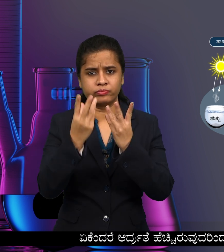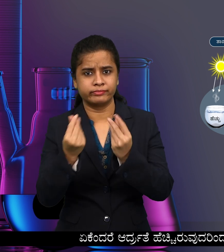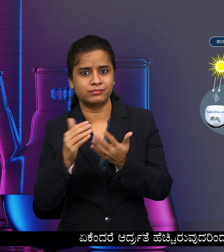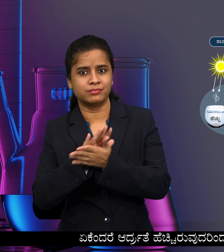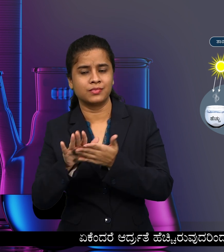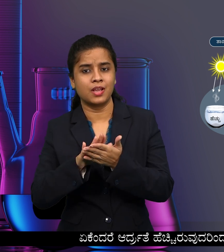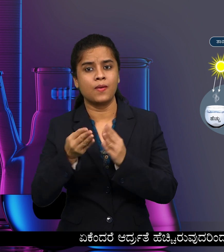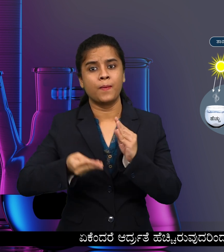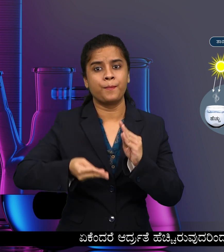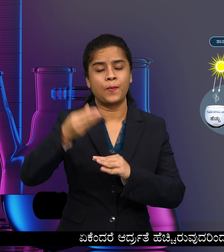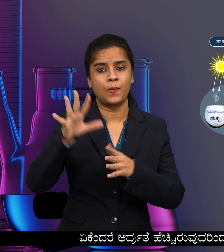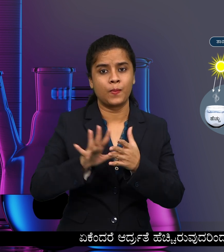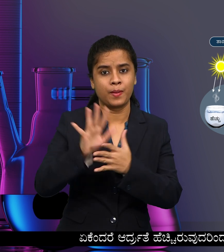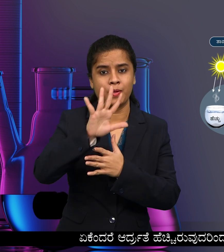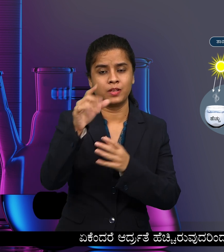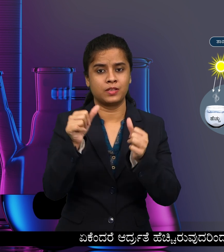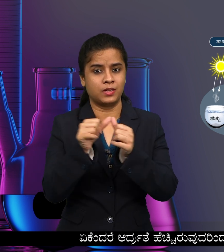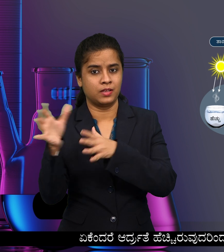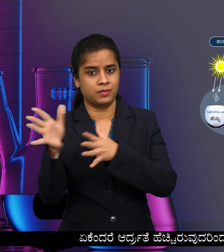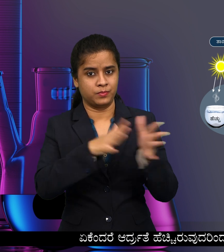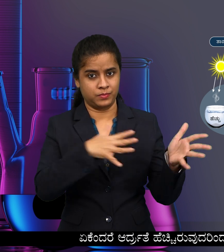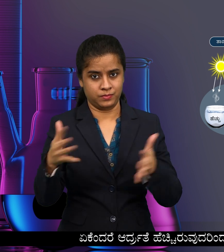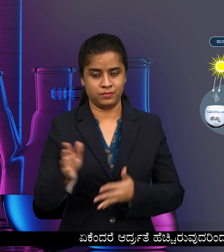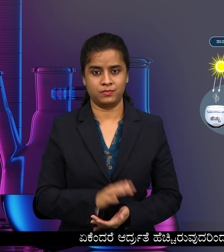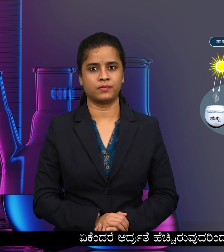ವಾತಾವರಣದಲ್ಲಿ ಹೆಚ್ಚು ಆವಿಯಾಗುತ್ತದೆ.